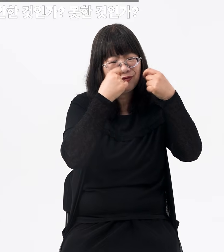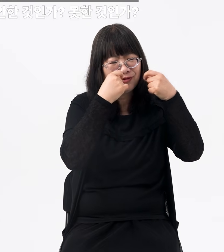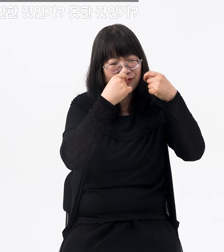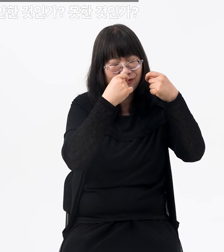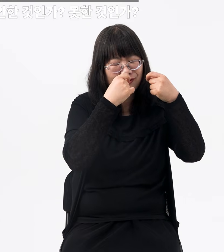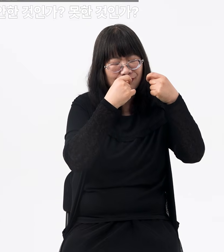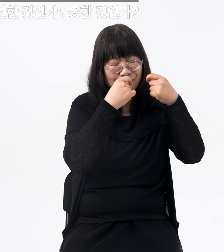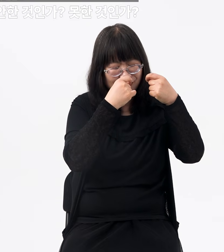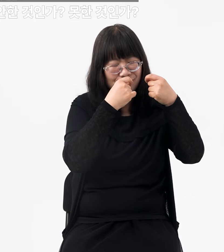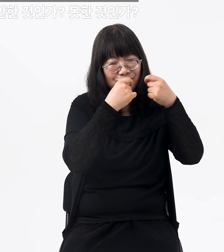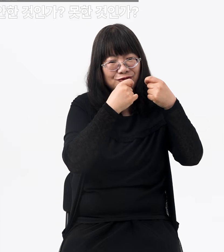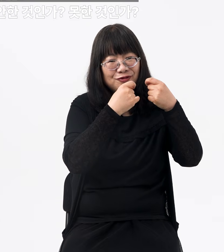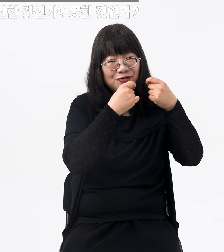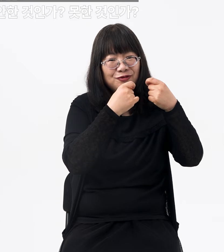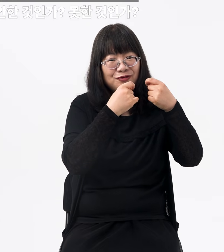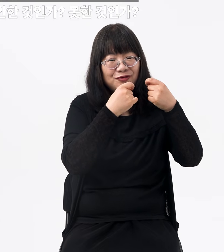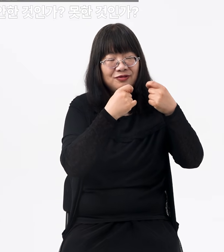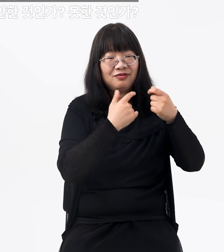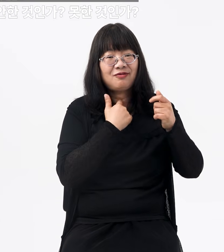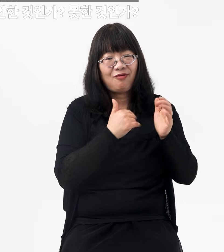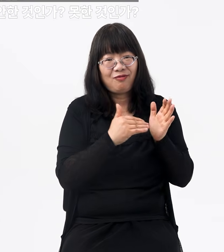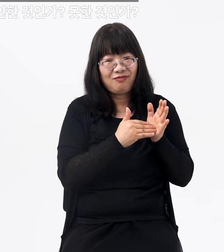거예요.